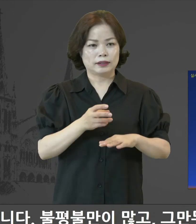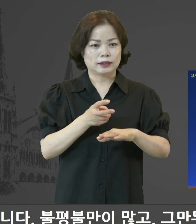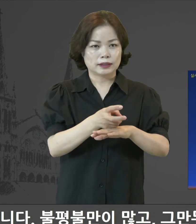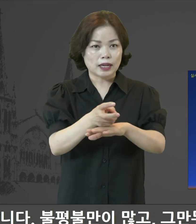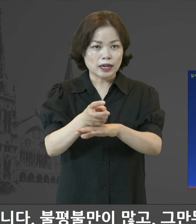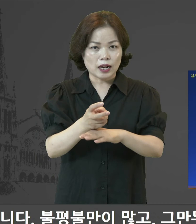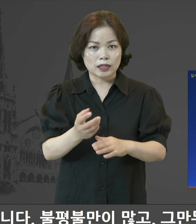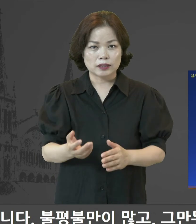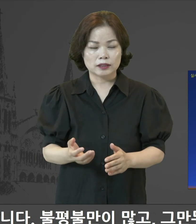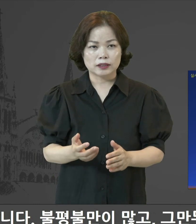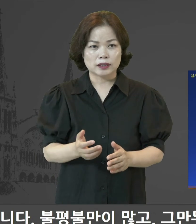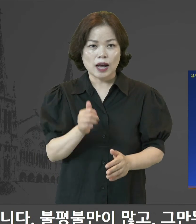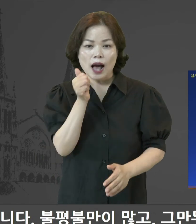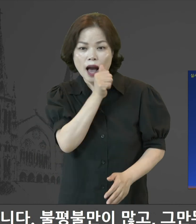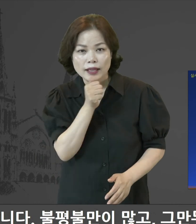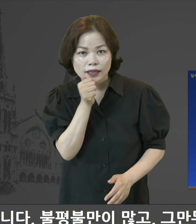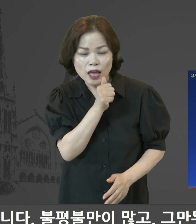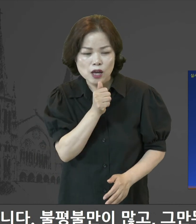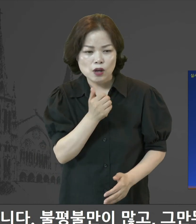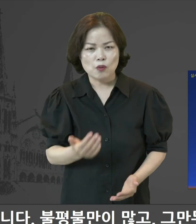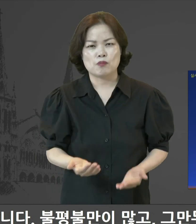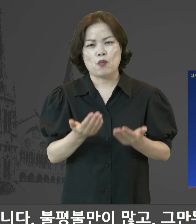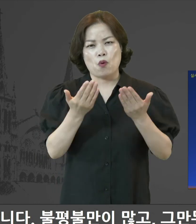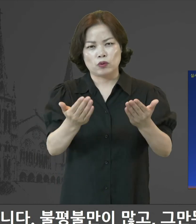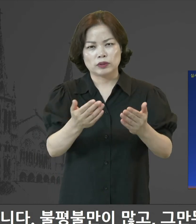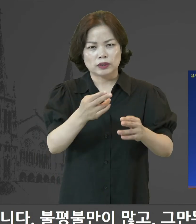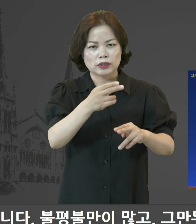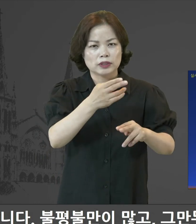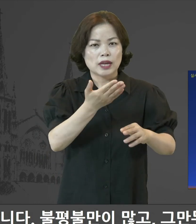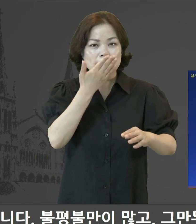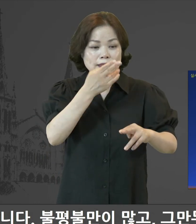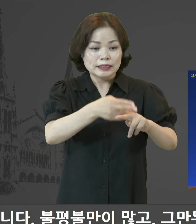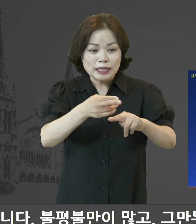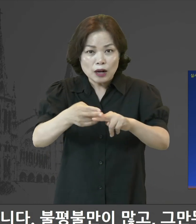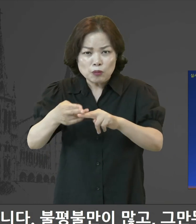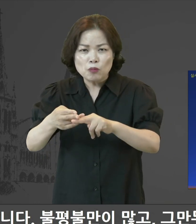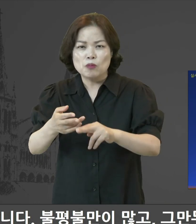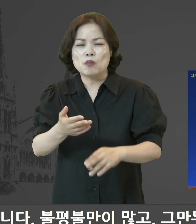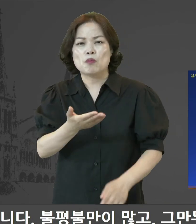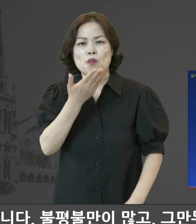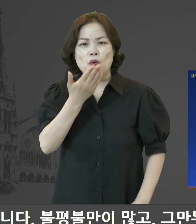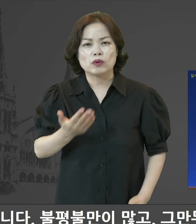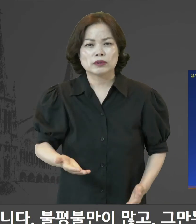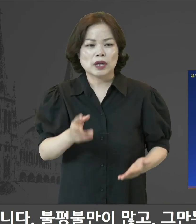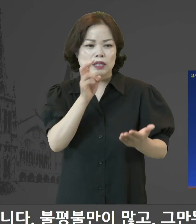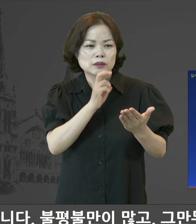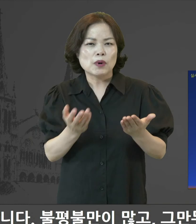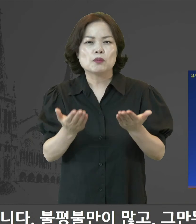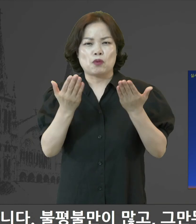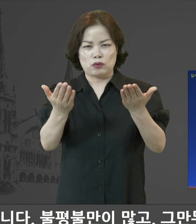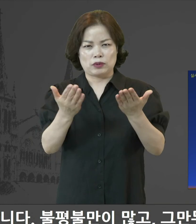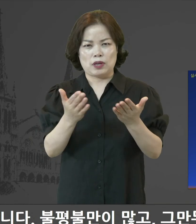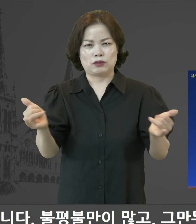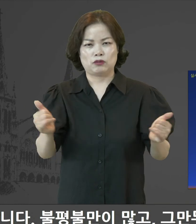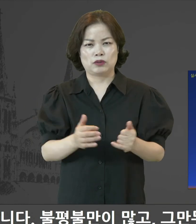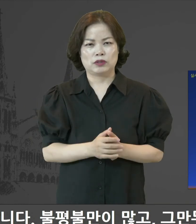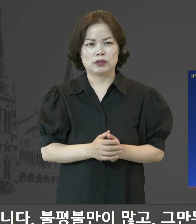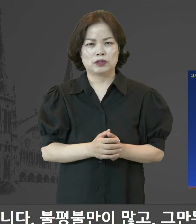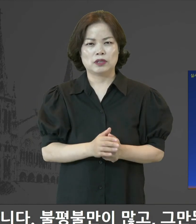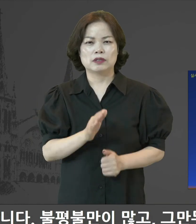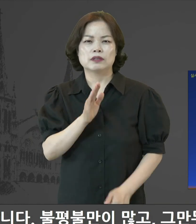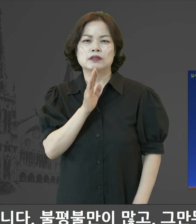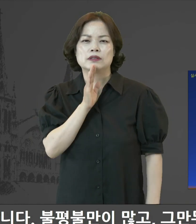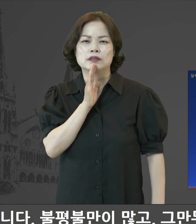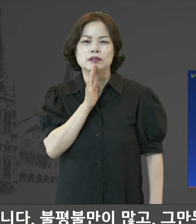중에도, 안내 봉사하시는 분들 중에도요, 식당 봉사하시는 분들 중에도, 음악으로 봉사하시는 분들 중에도요,